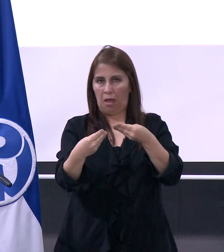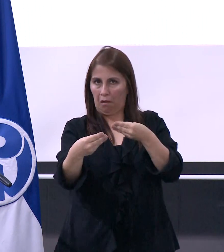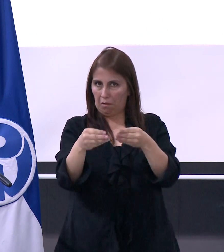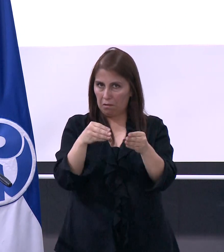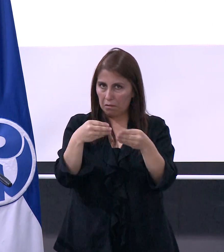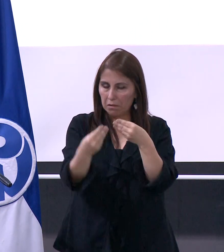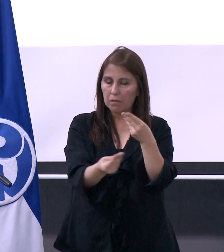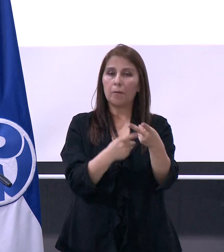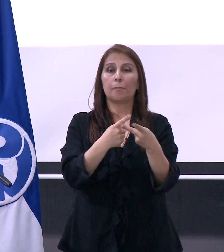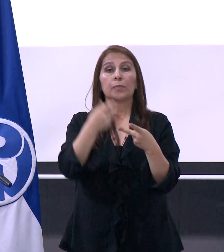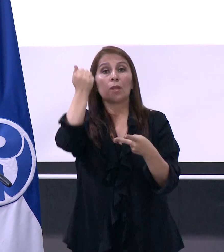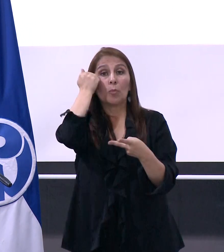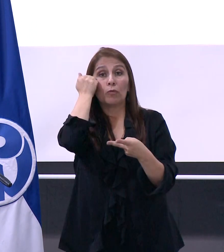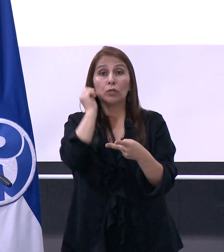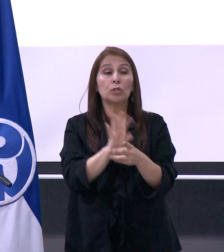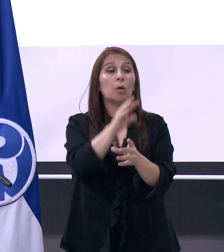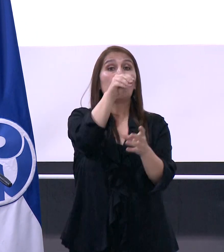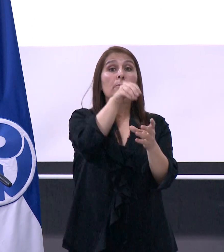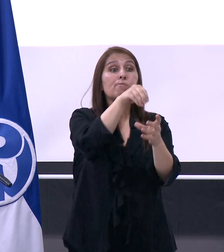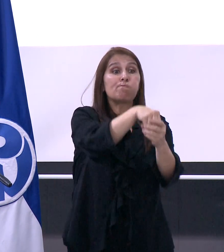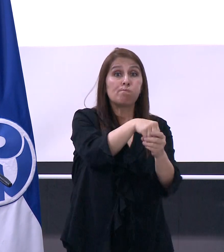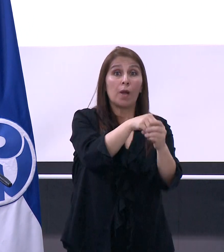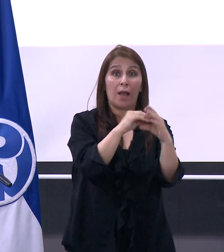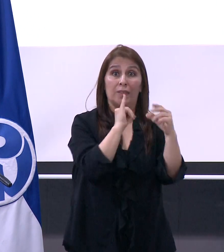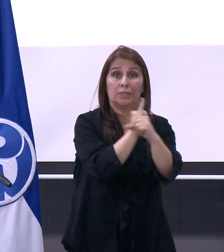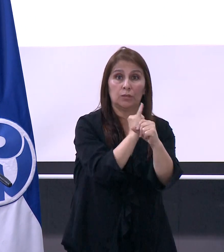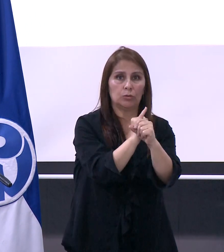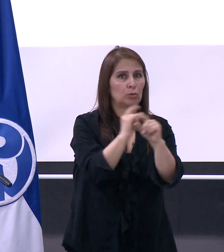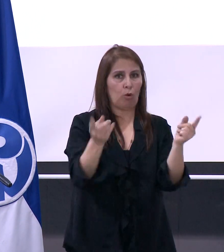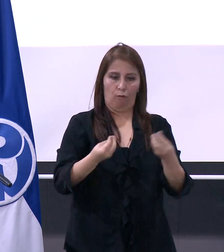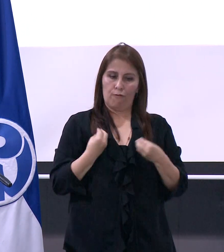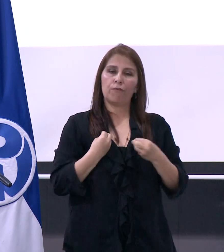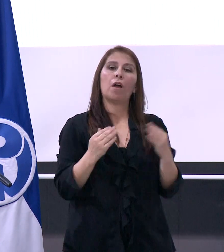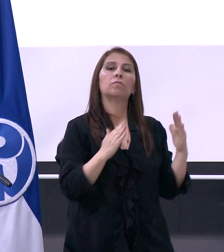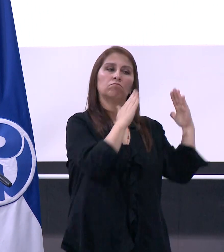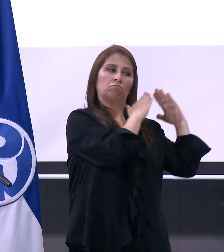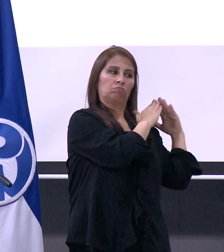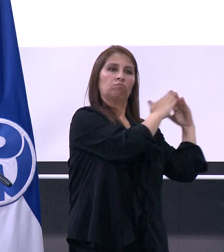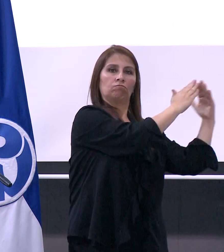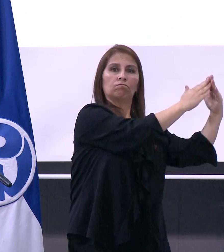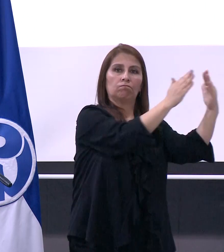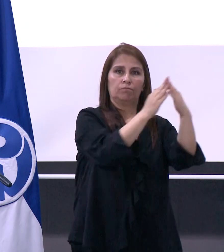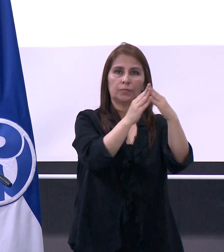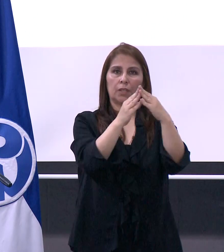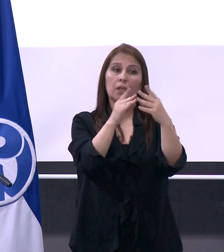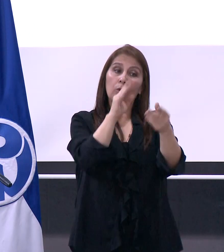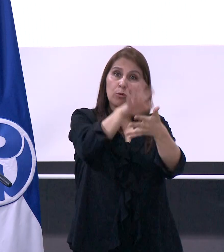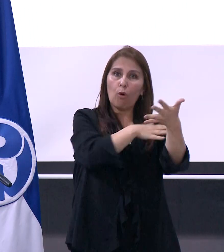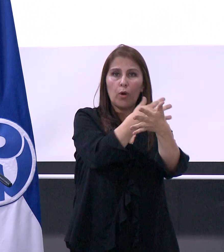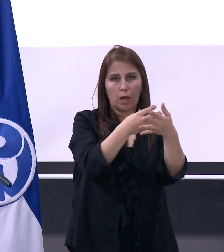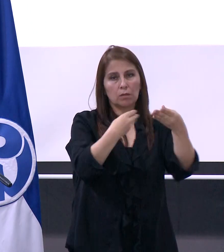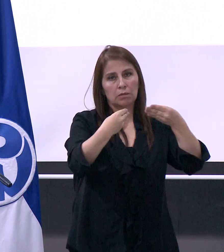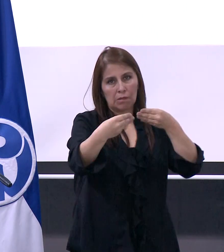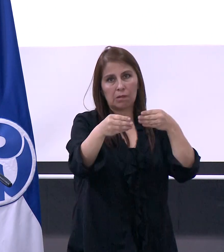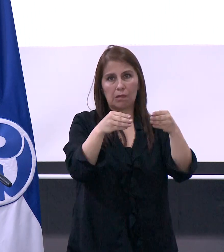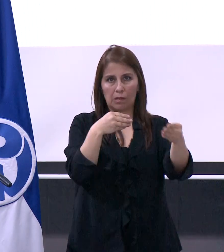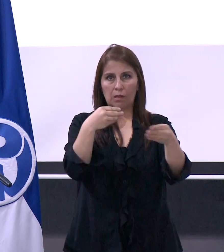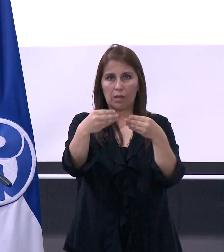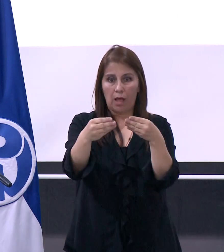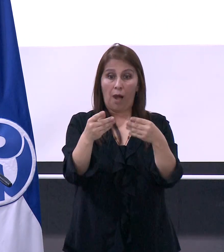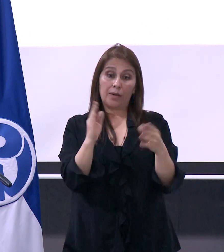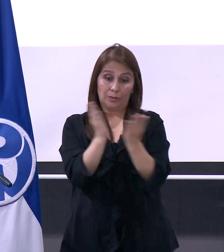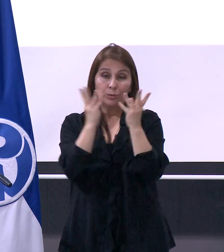profesores a las profesoras vivir en sus casas y se flexibilizaron los horarios dejando más tiempo libre para las estudiantes